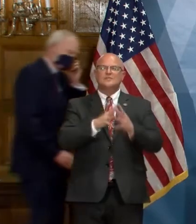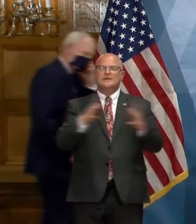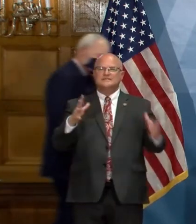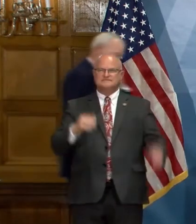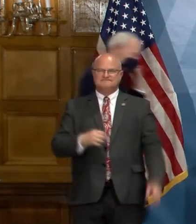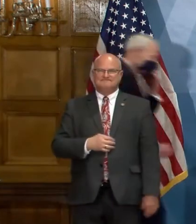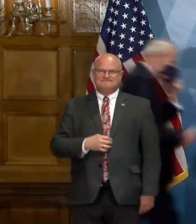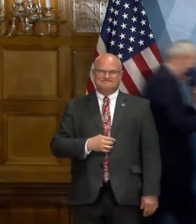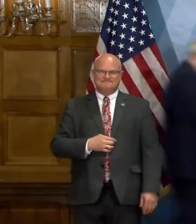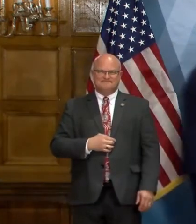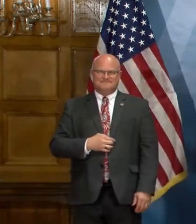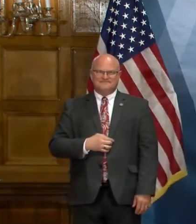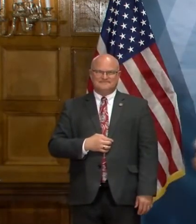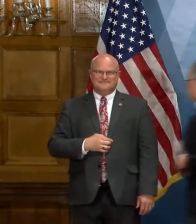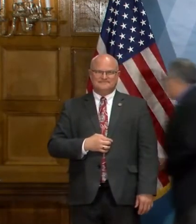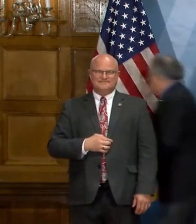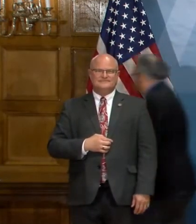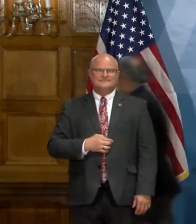Governor.